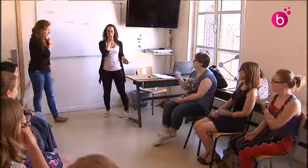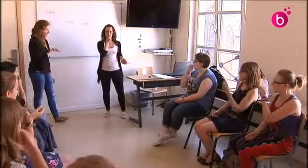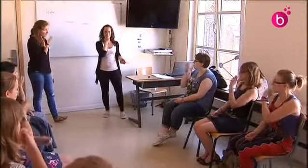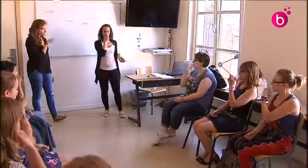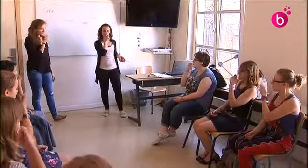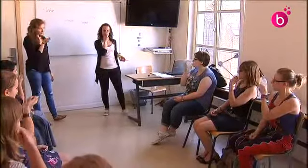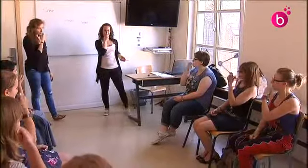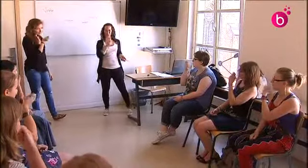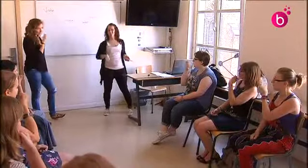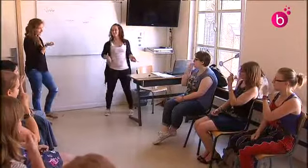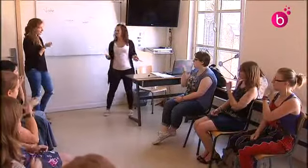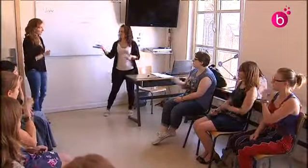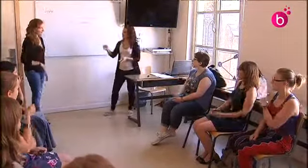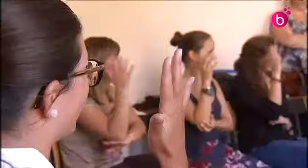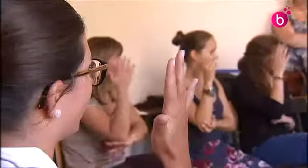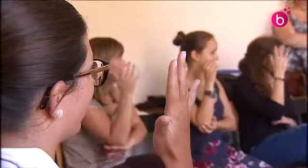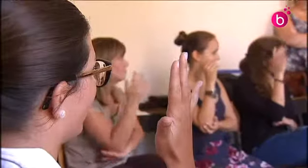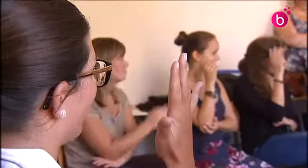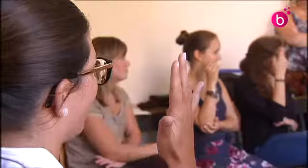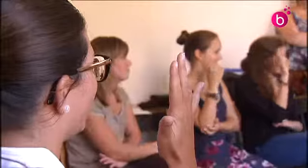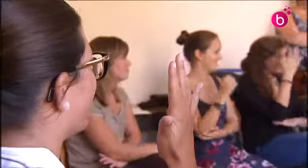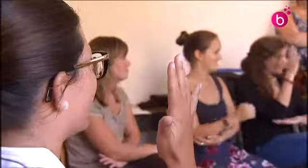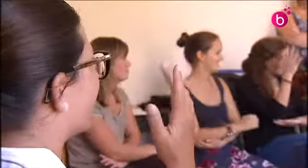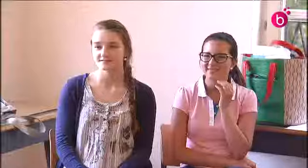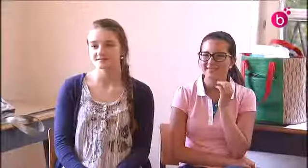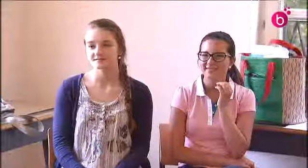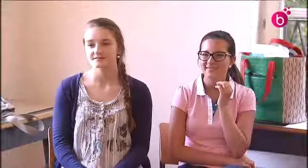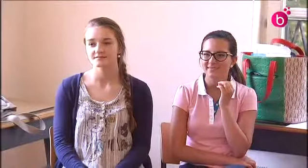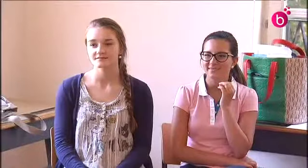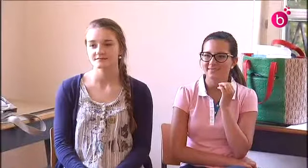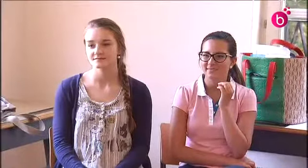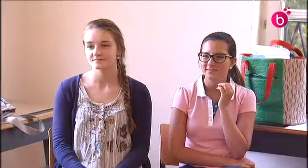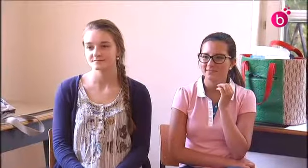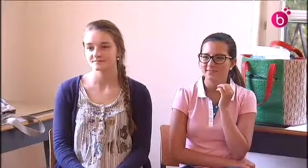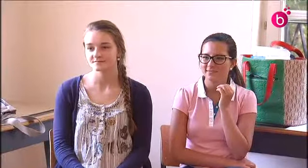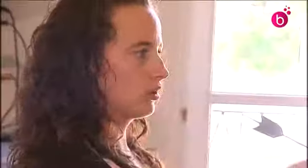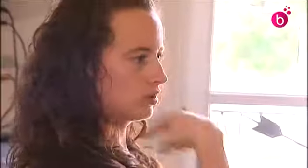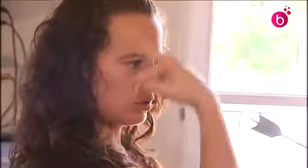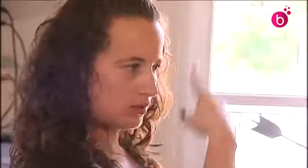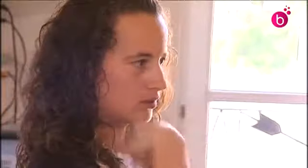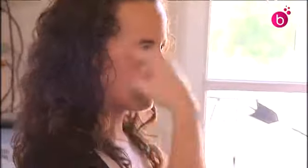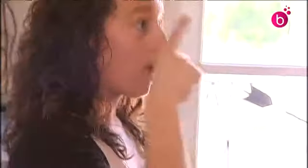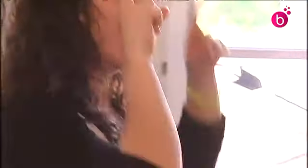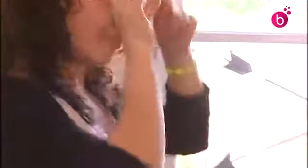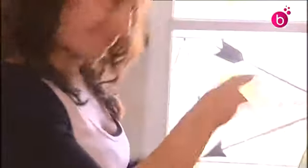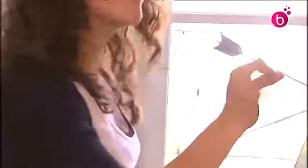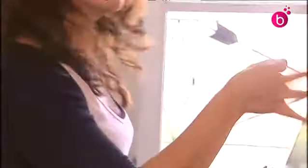Elles sont onze à avoir poussé la porte de cette langue peu connue. Si les motivations diffèrent, toutes les étudiantes déplorent le manque d